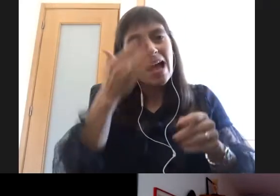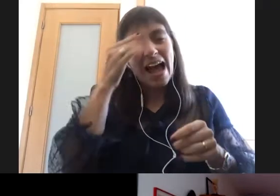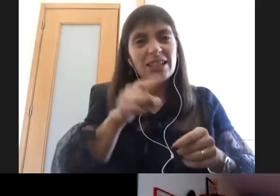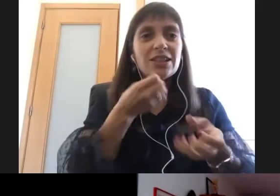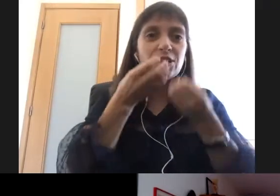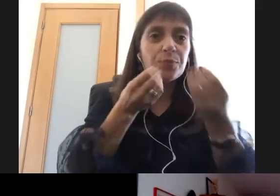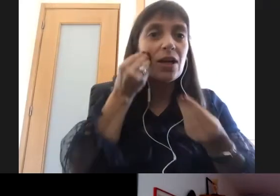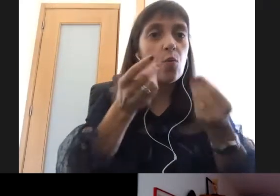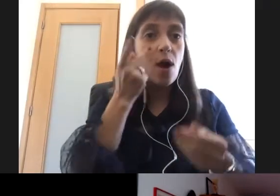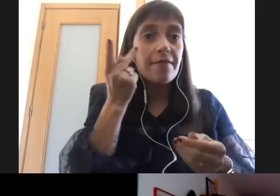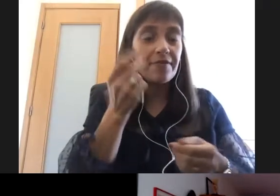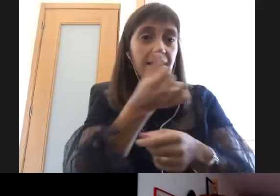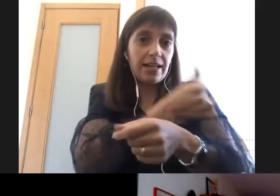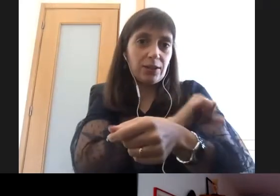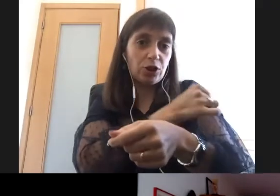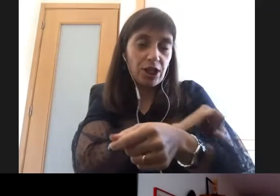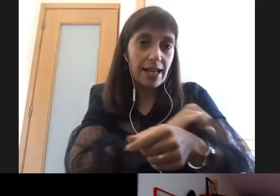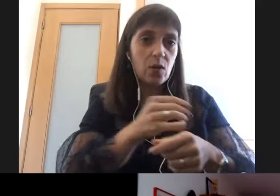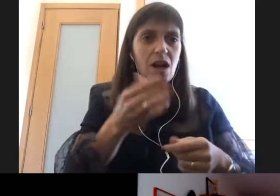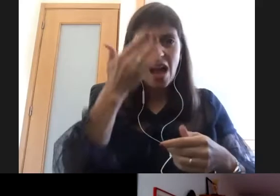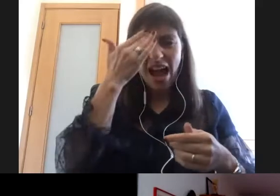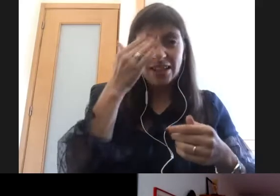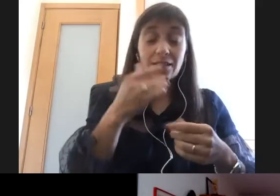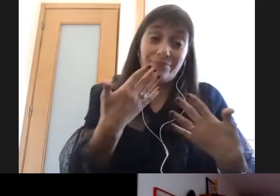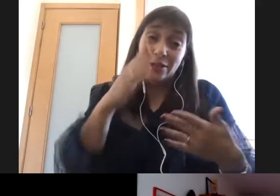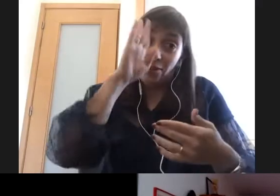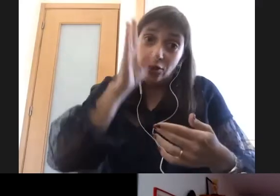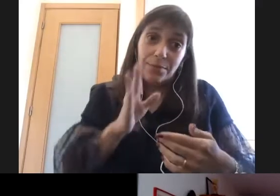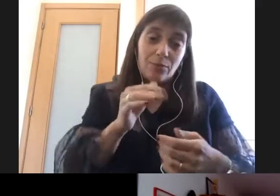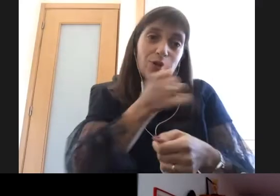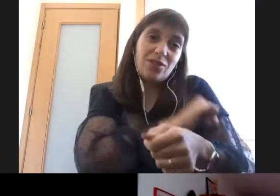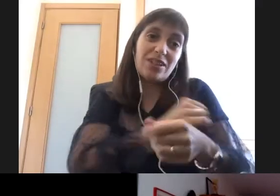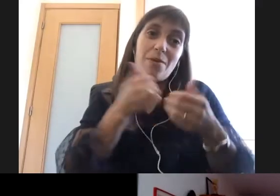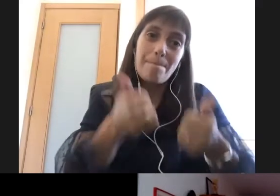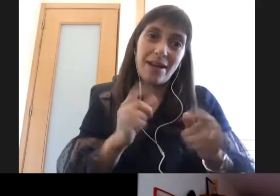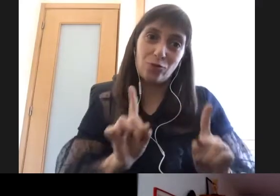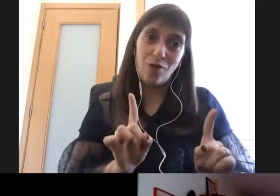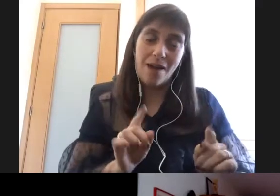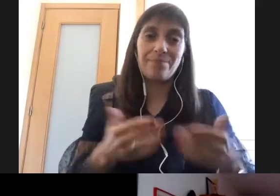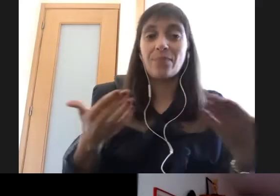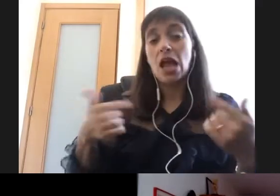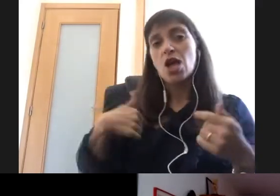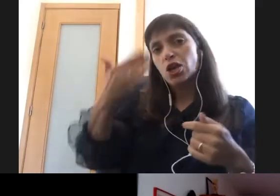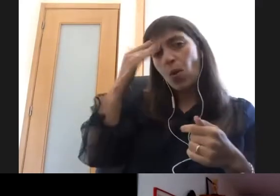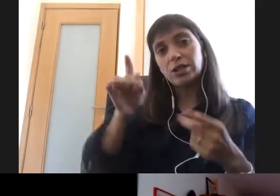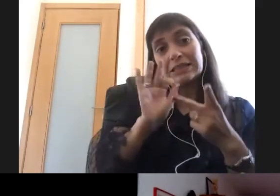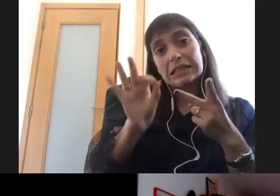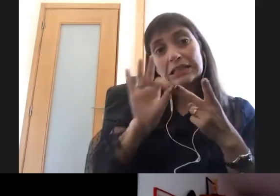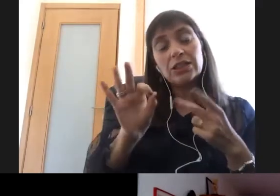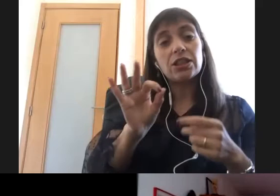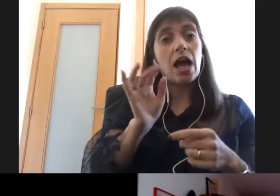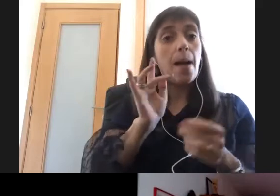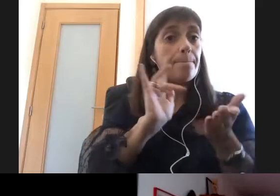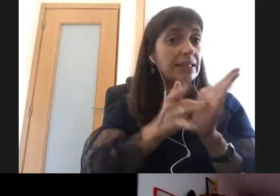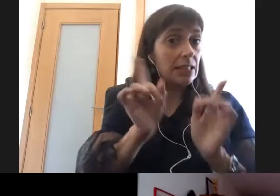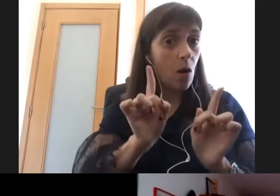Rio de Janeiro? Está um pouco perdido, como nós sabemos? Eu não diria que isso é uma característica brasileira, isso é uma